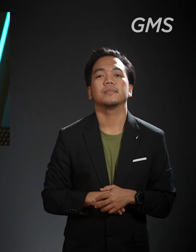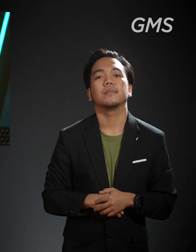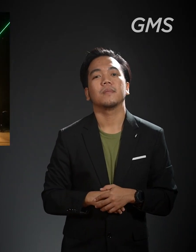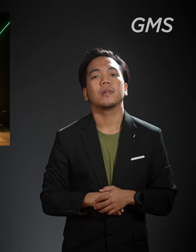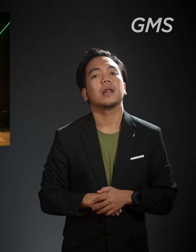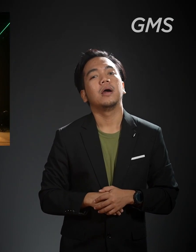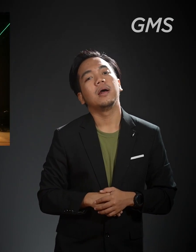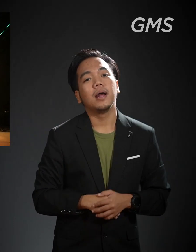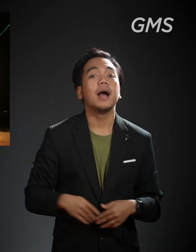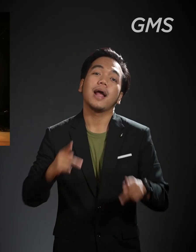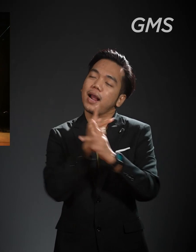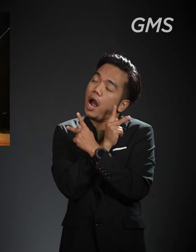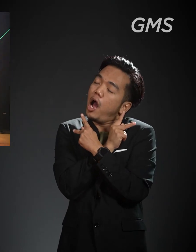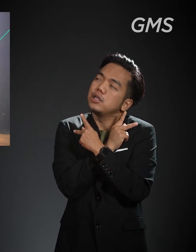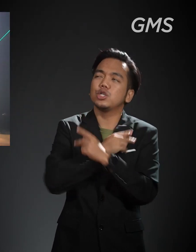Kasih Allah